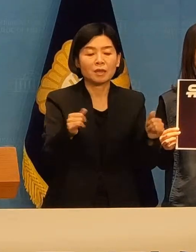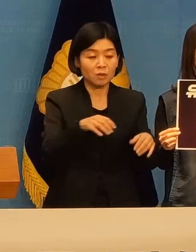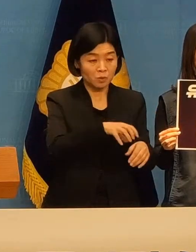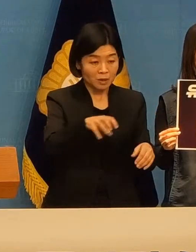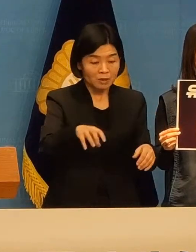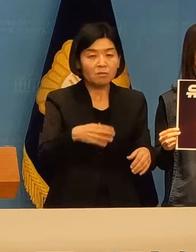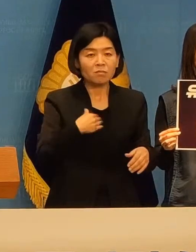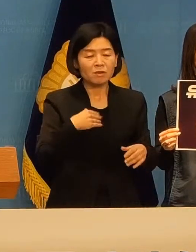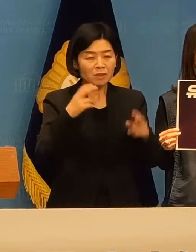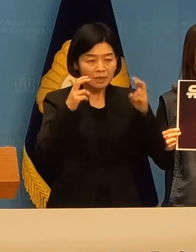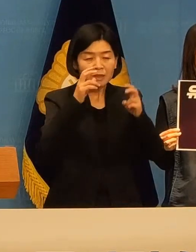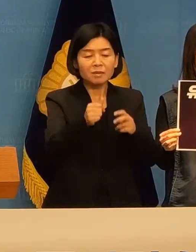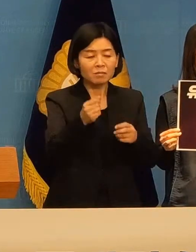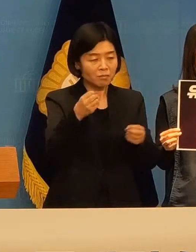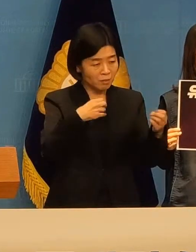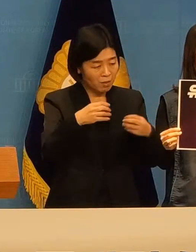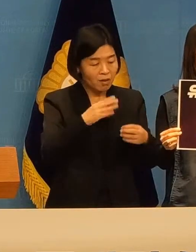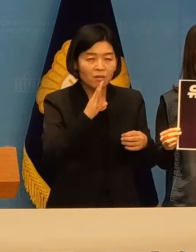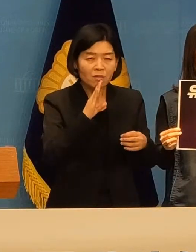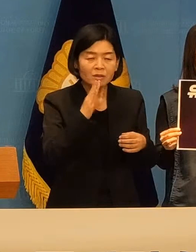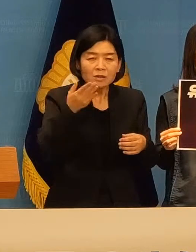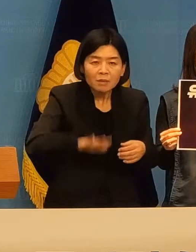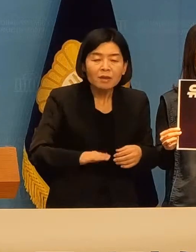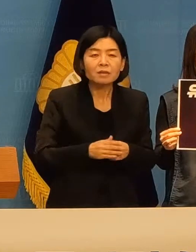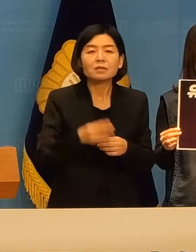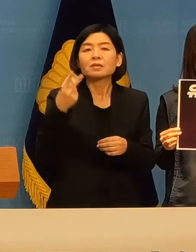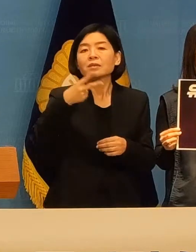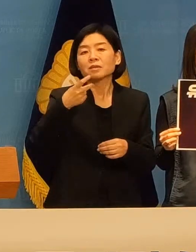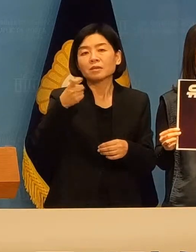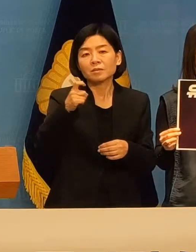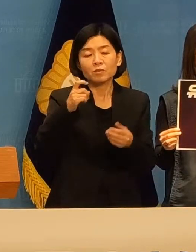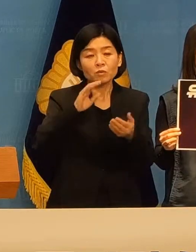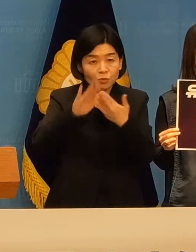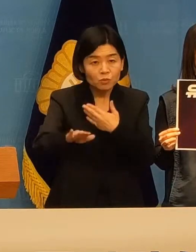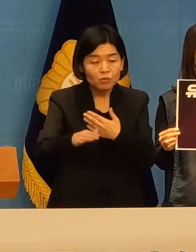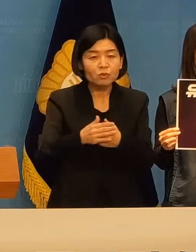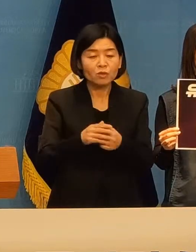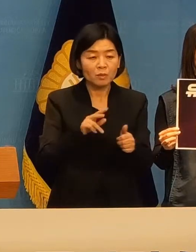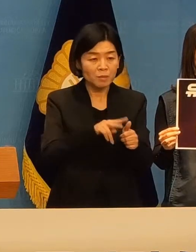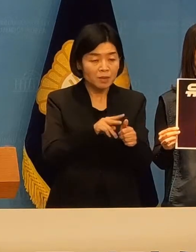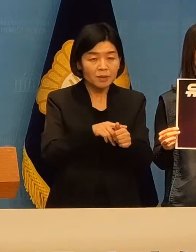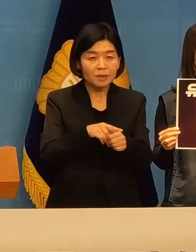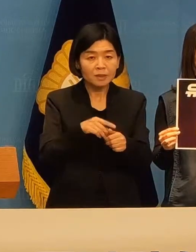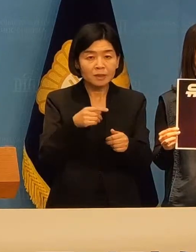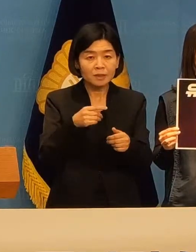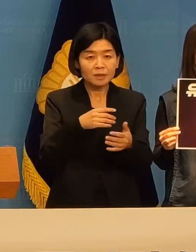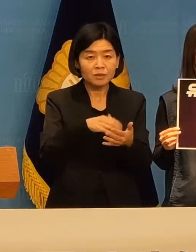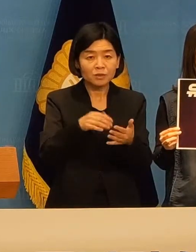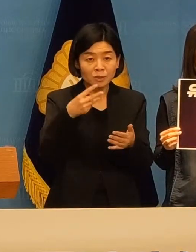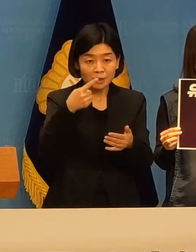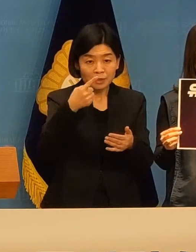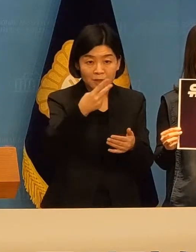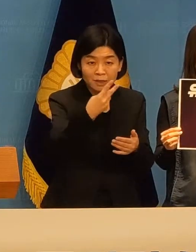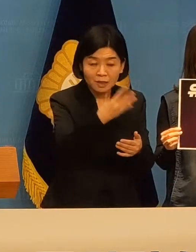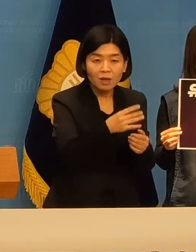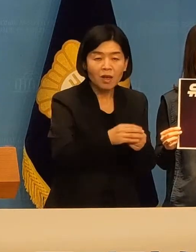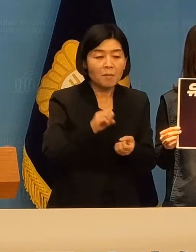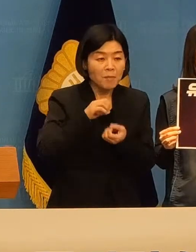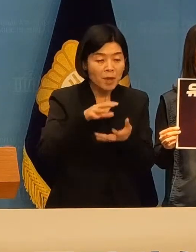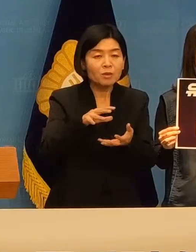있는 노동자입니다. 2010년 이후 마트 3사의 공격적 투자와 시장 확장을 위한 공짜 배송 경쟁으로